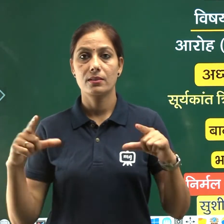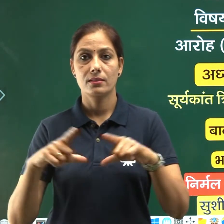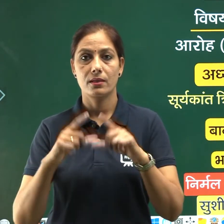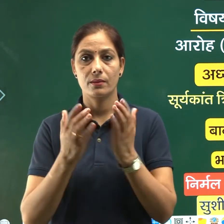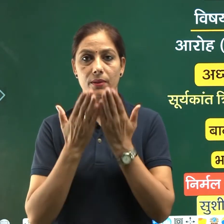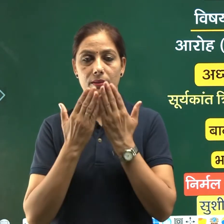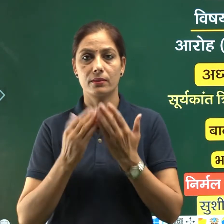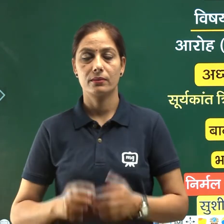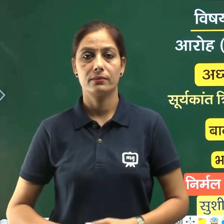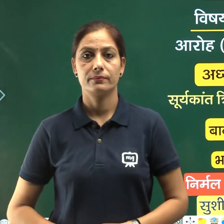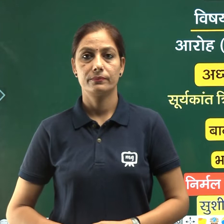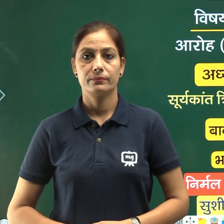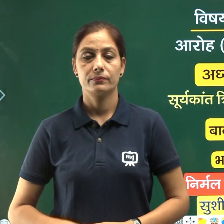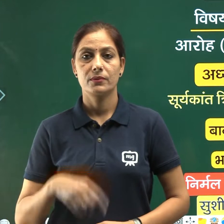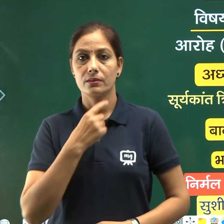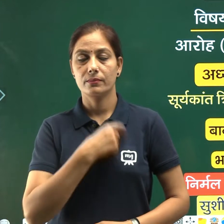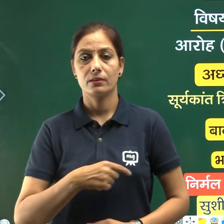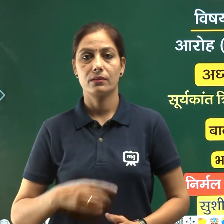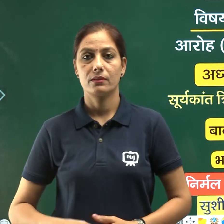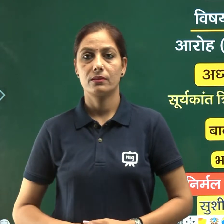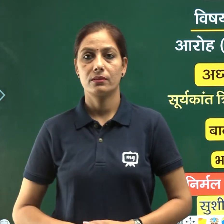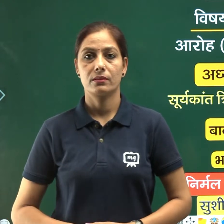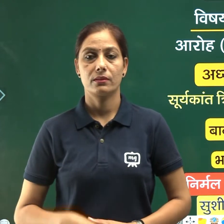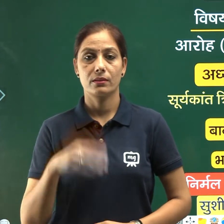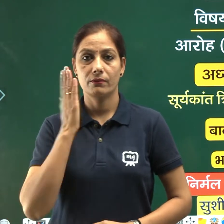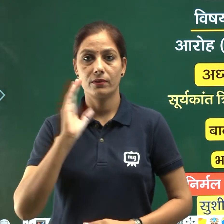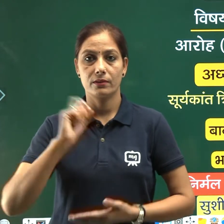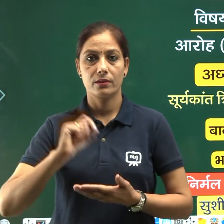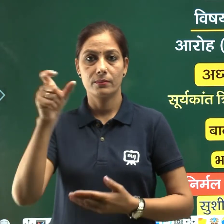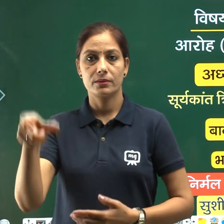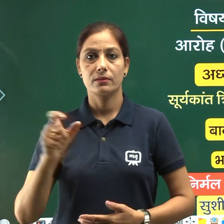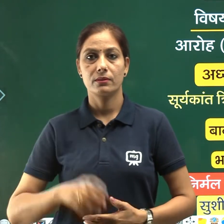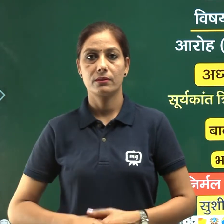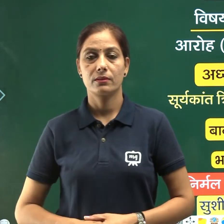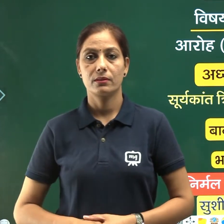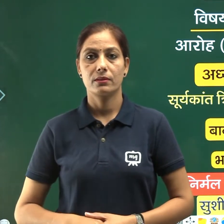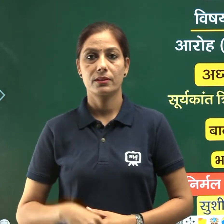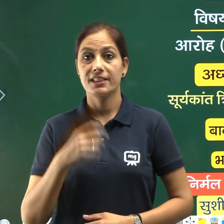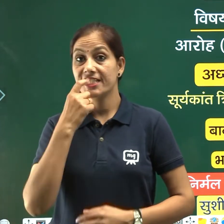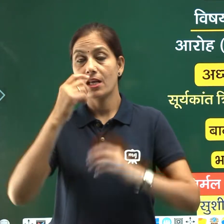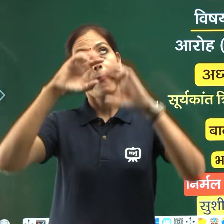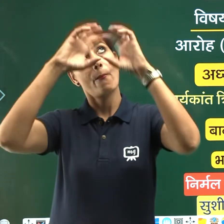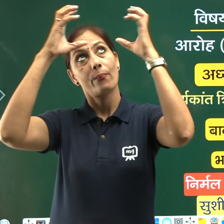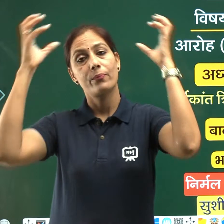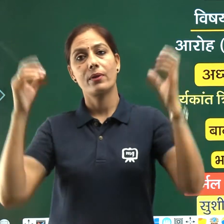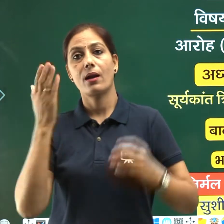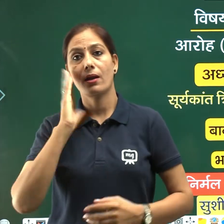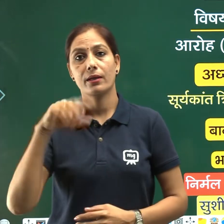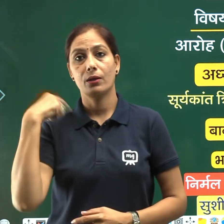पढ़ा था, जिसमें कवि ने बादल राग के रूप में